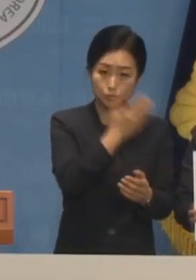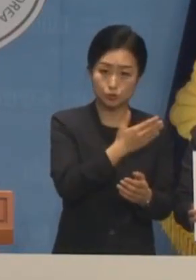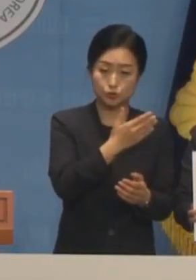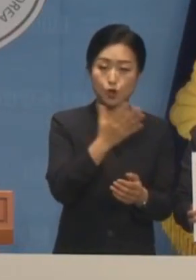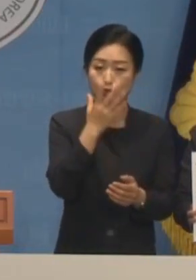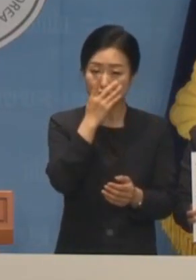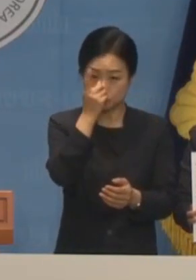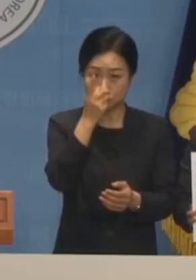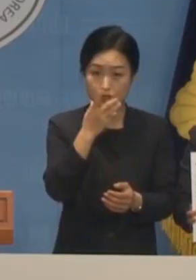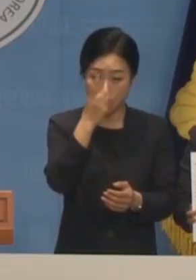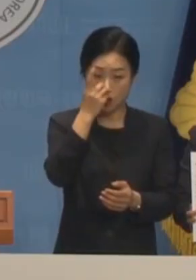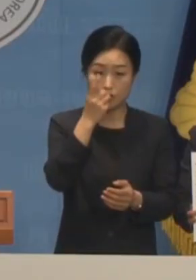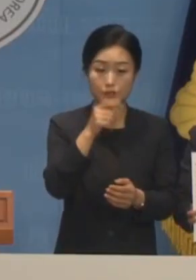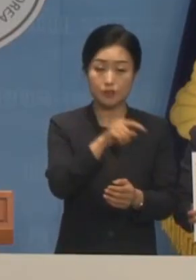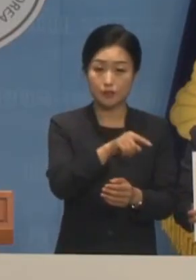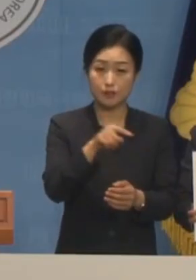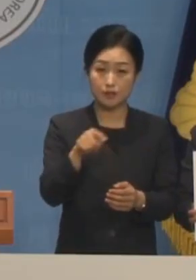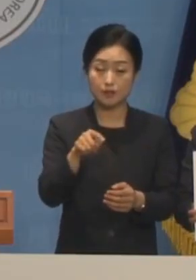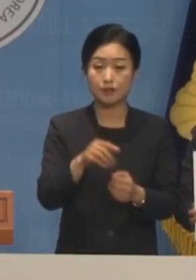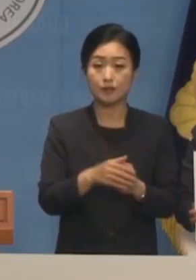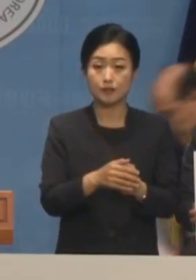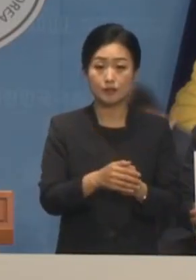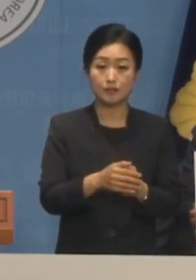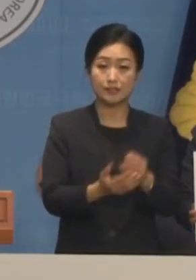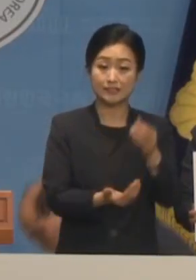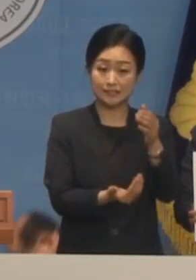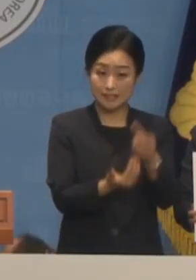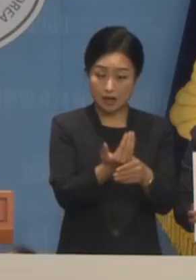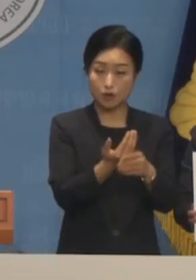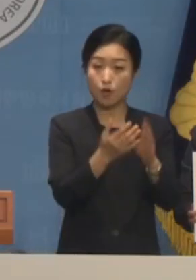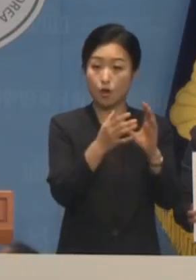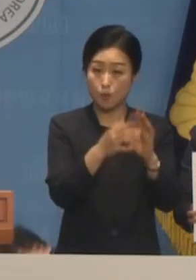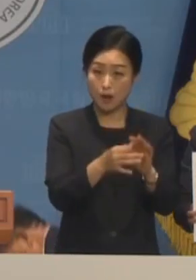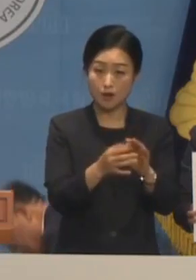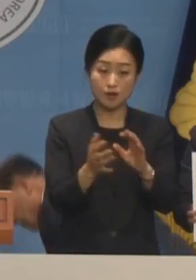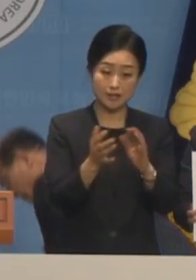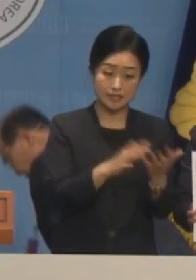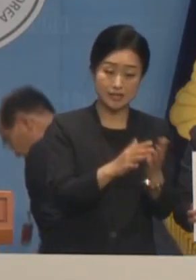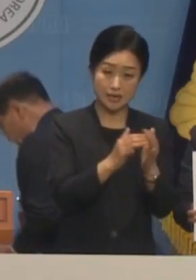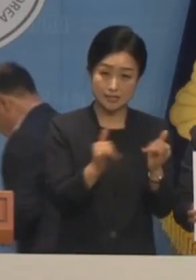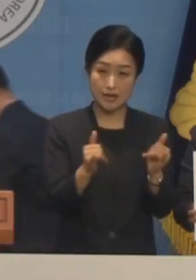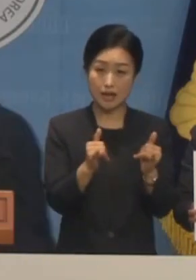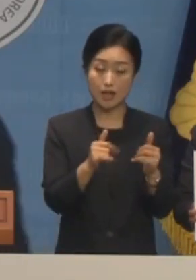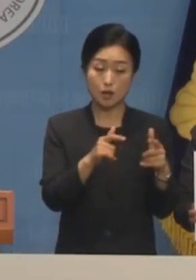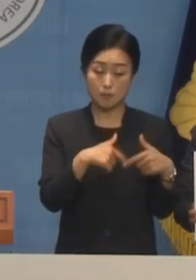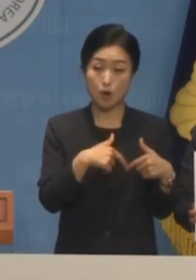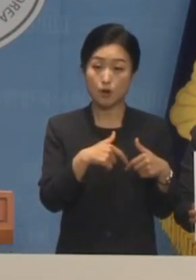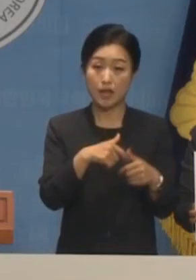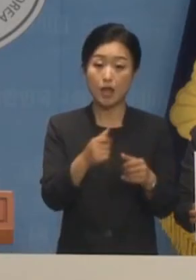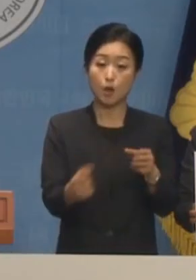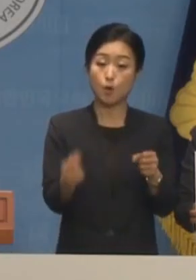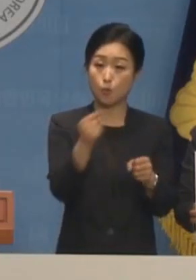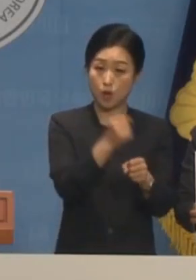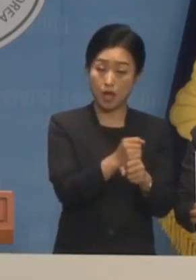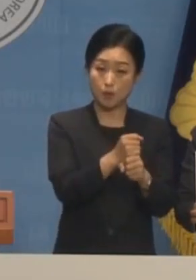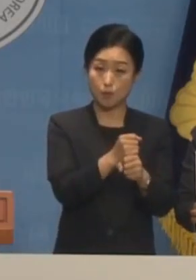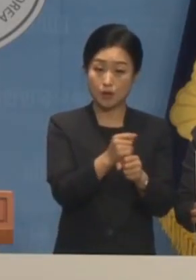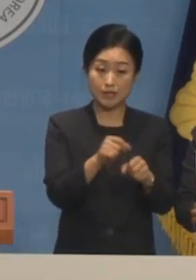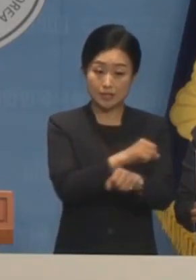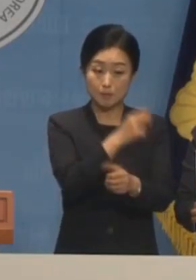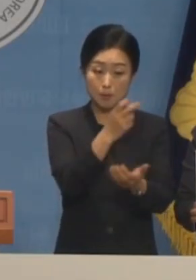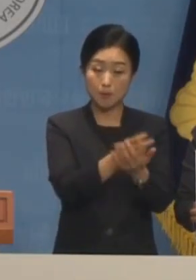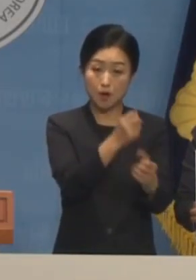여수순천 19 사건 진상규명 및 희생자 명예 회복에 관한 특별법의 정신을 심각하게